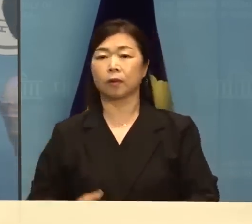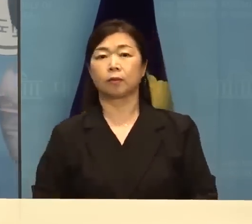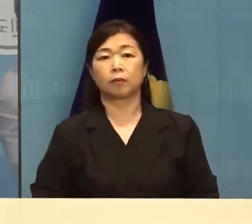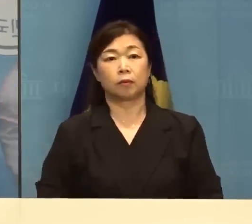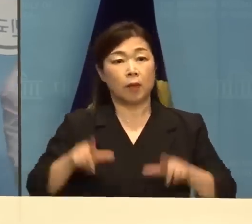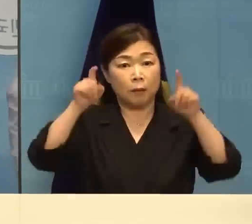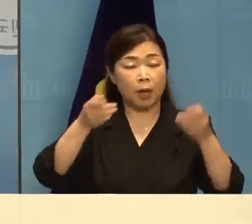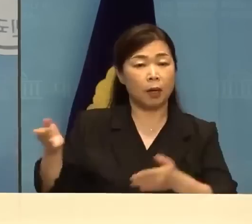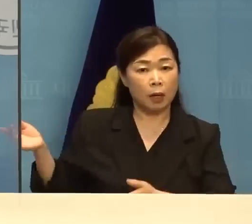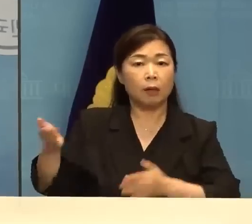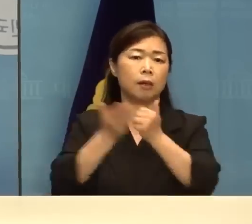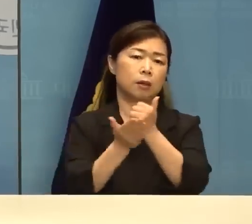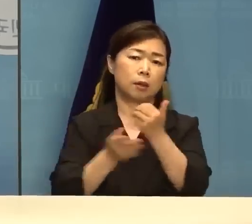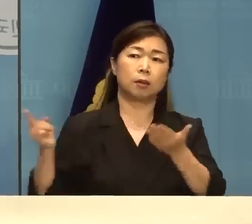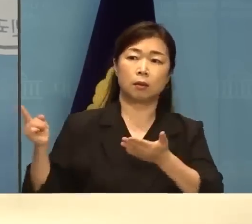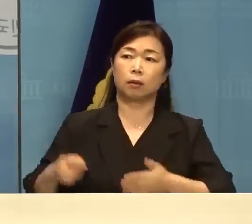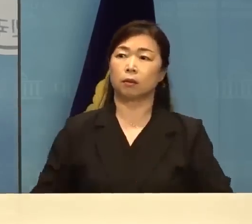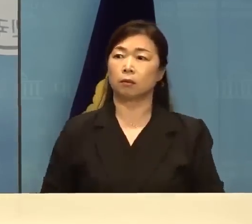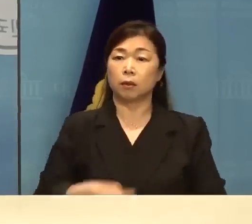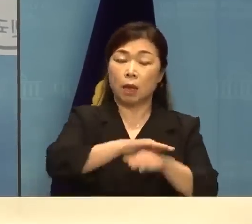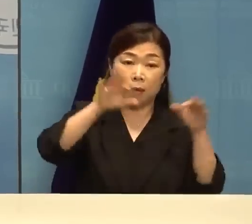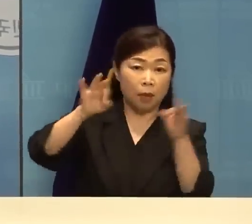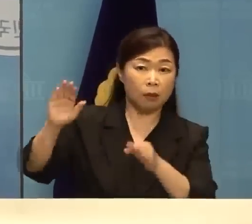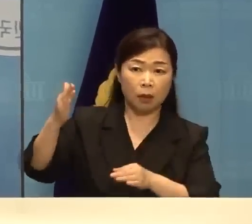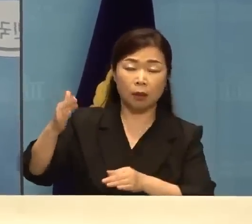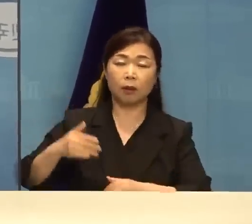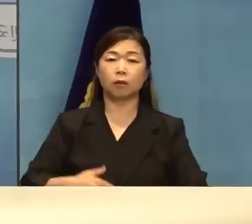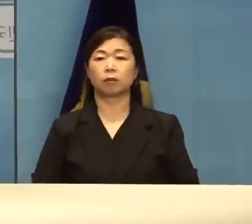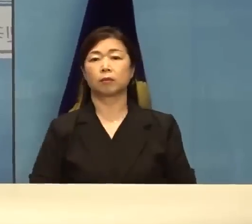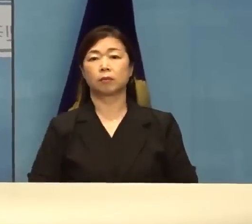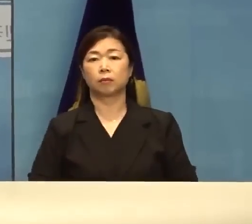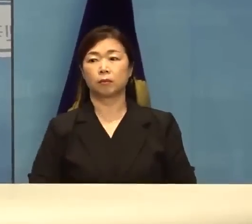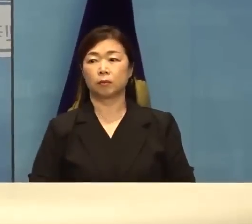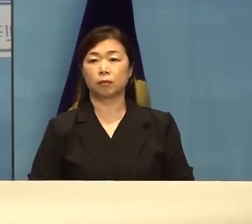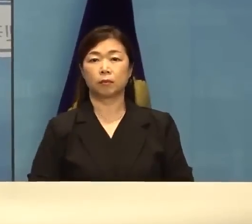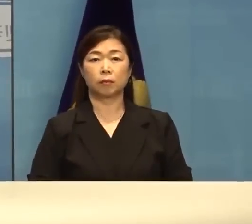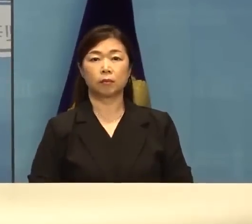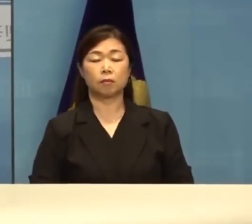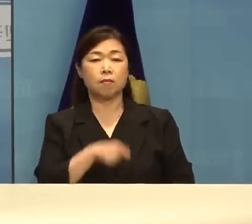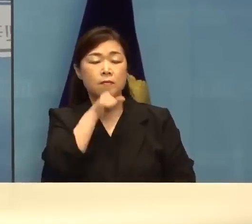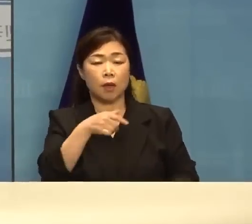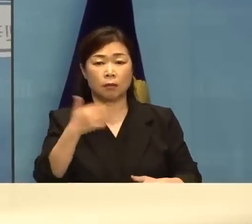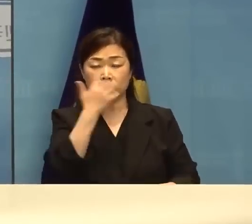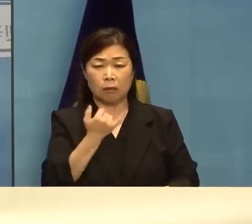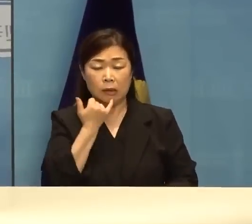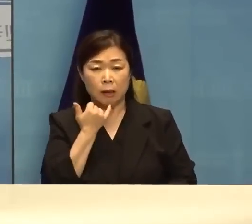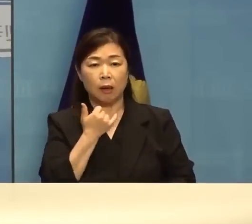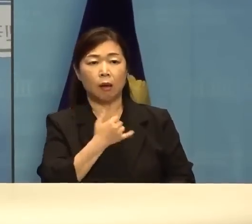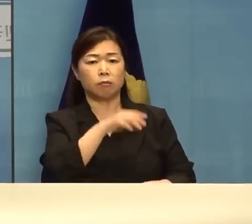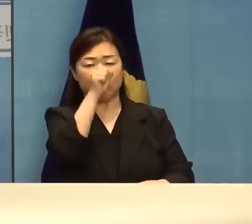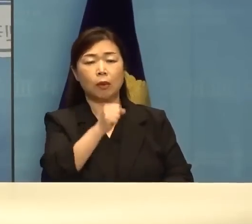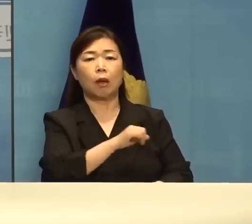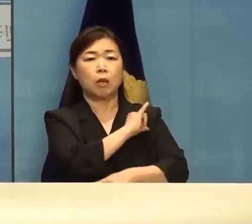이게 현장에서 있었던 사진들입니다. 잘 보이십니까? 자, 항문 섹스는 인권이다. 정말 좋단다.